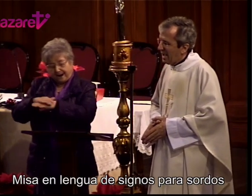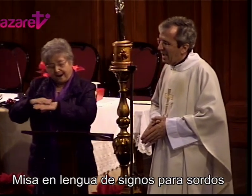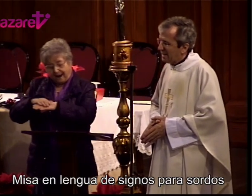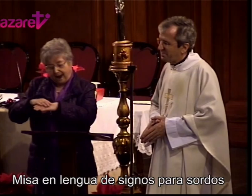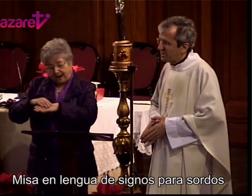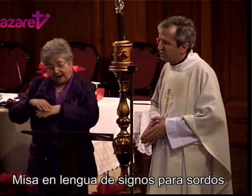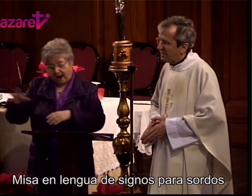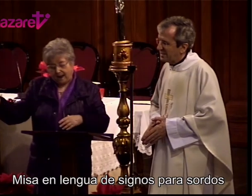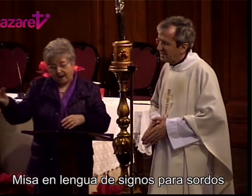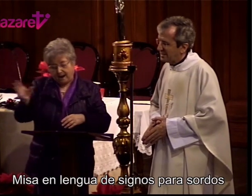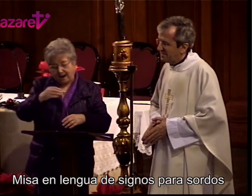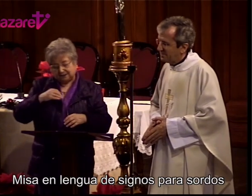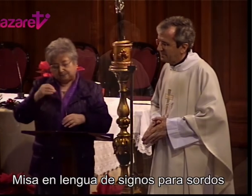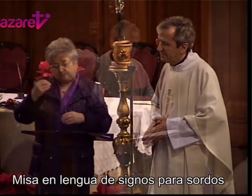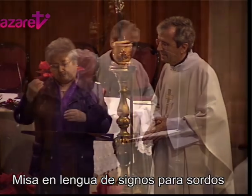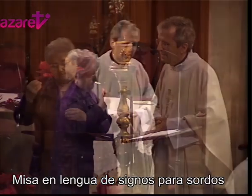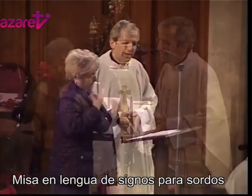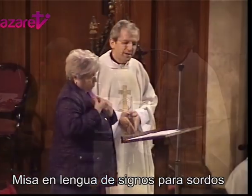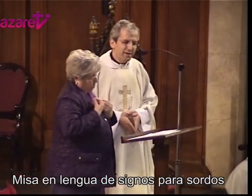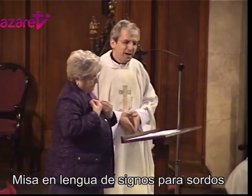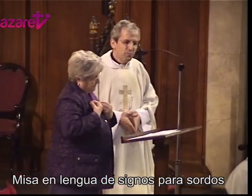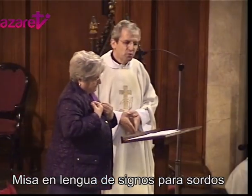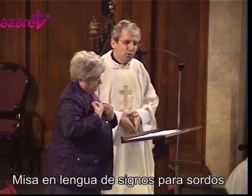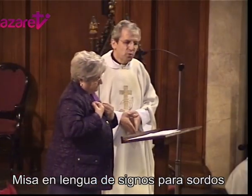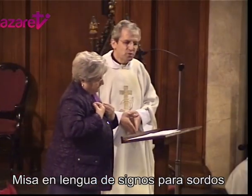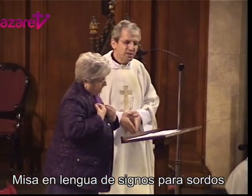a las personas, reinará el mundo con justicia